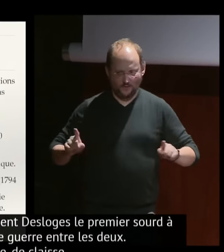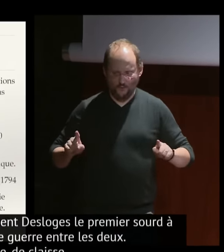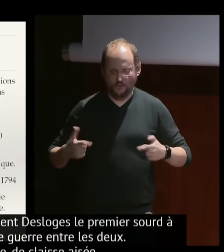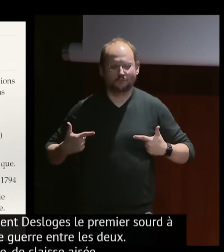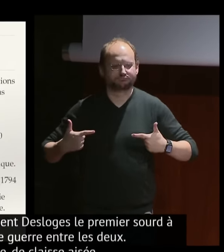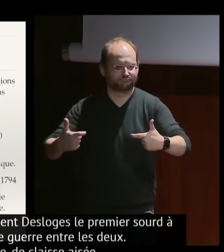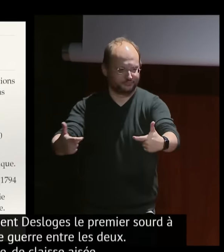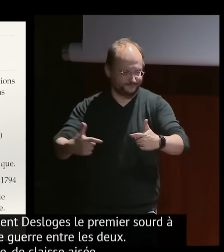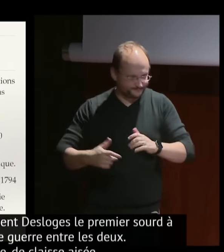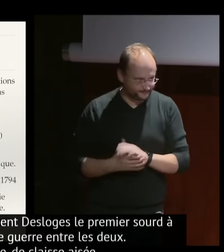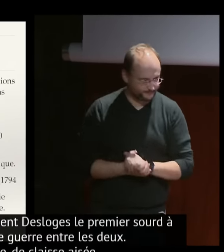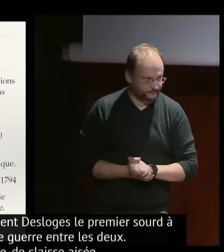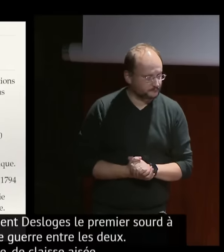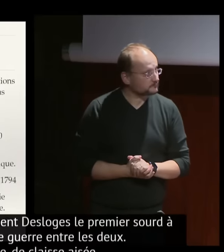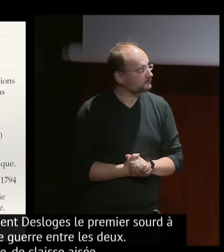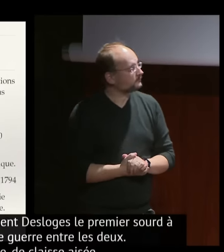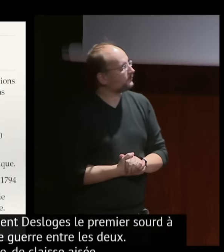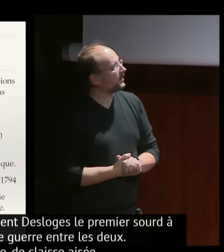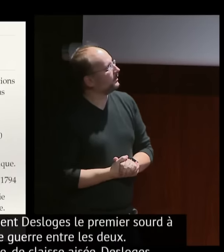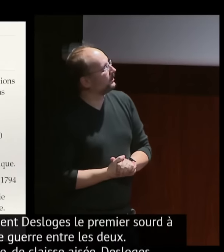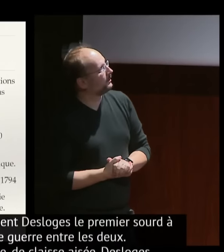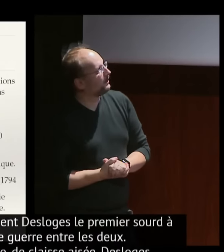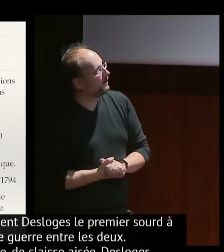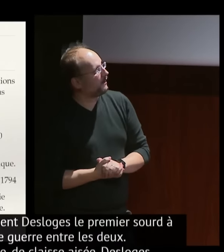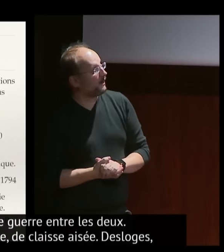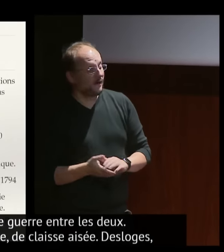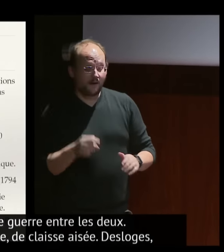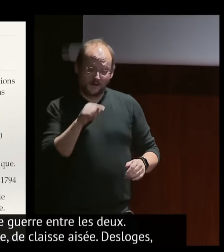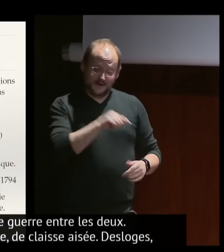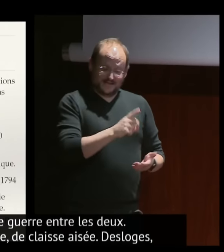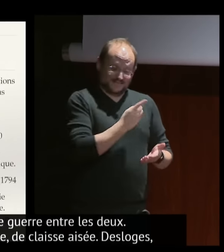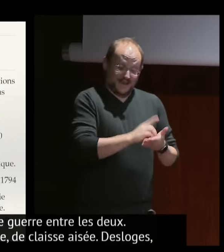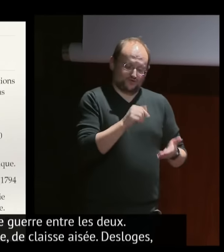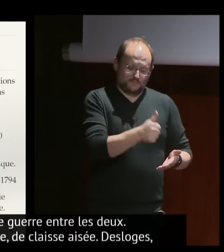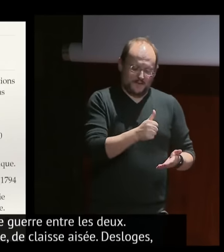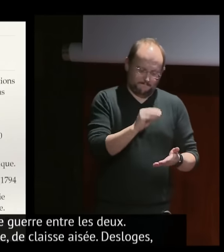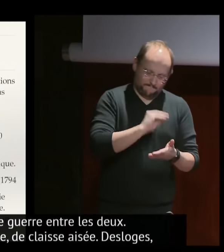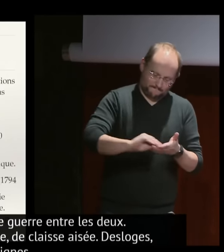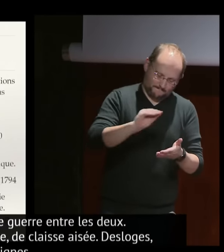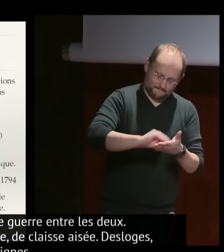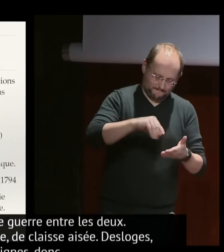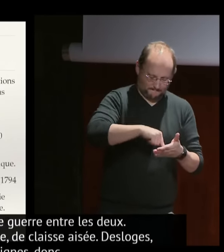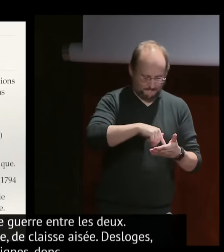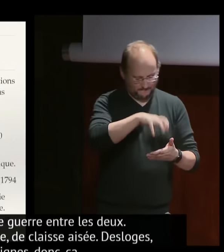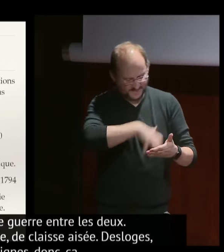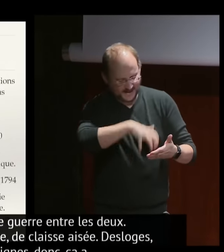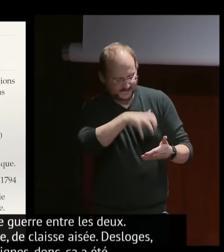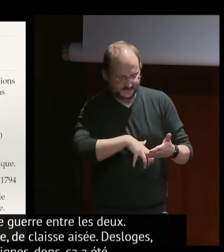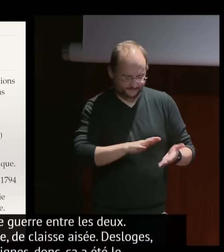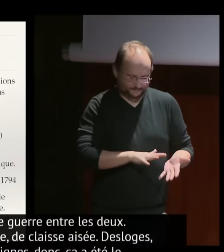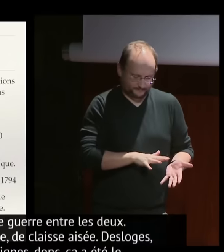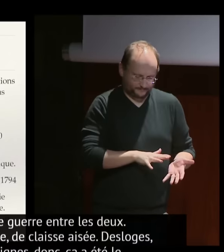peu le combat entre les deux tout le long de leur vie.